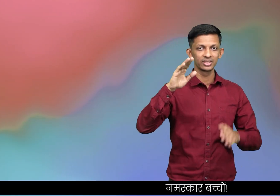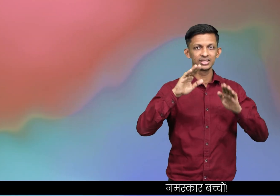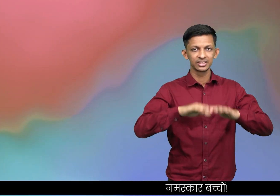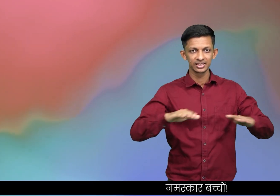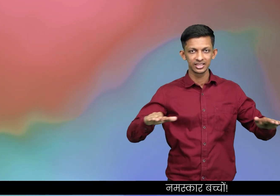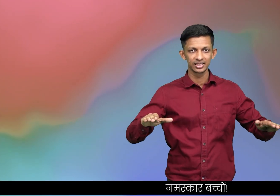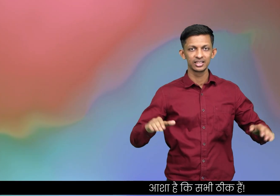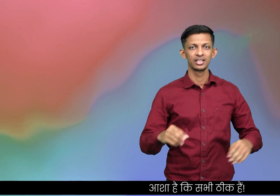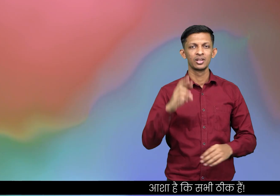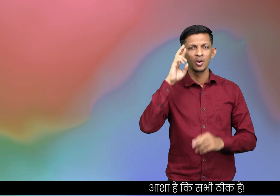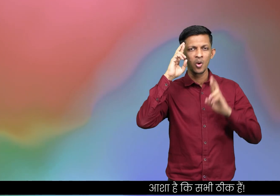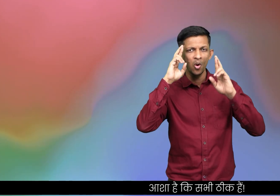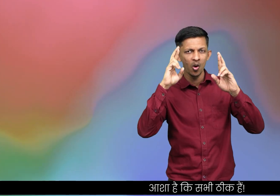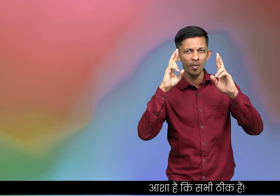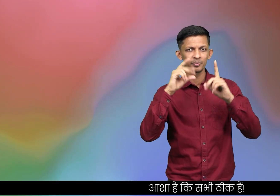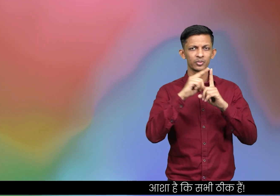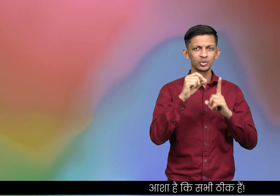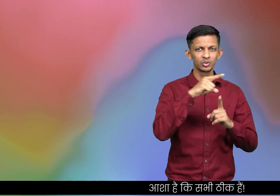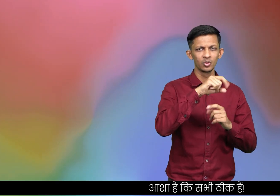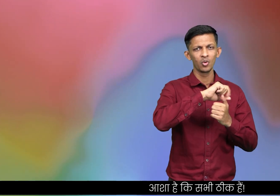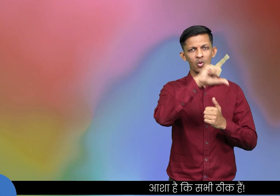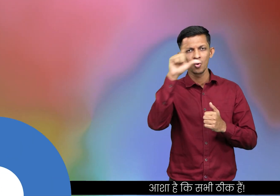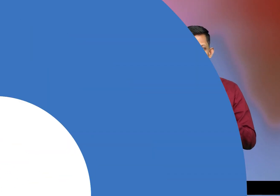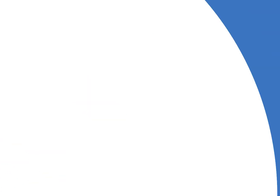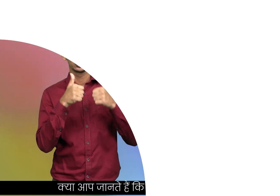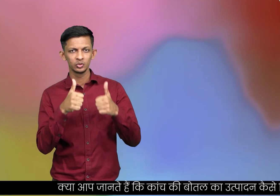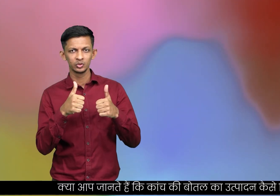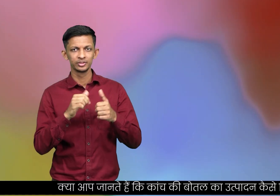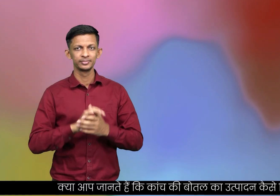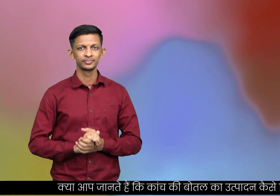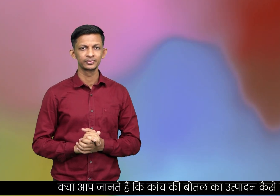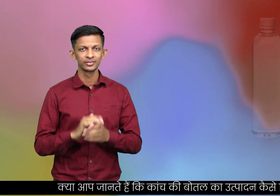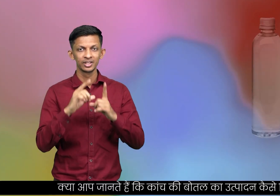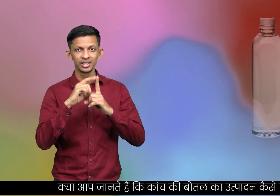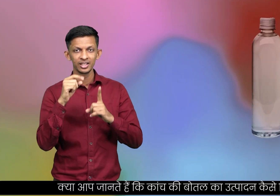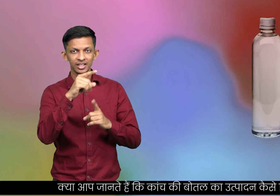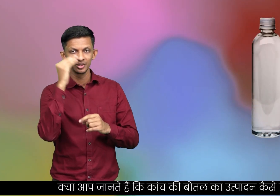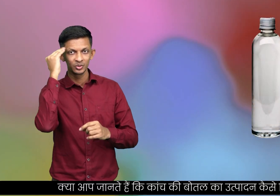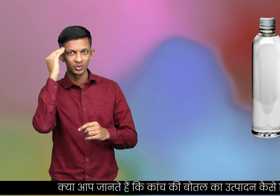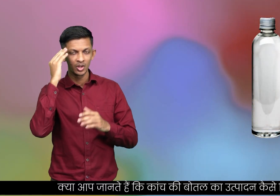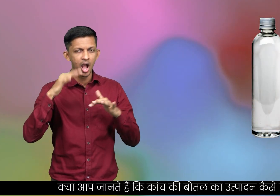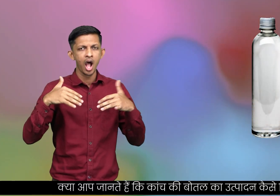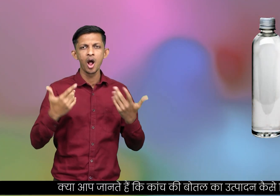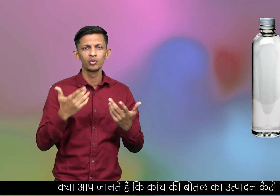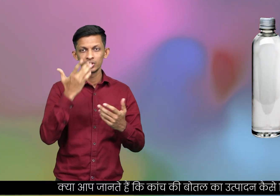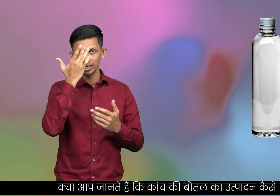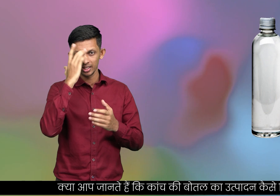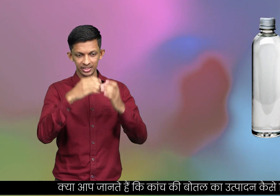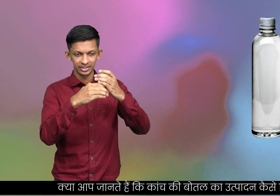बच्चों, आशा है कि सभी ठीक है। क्या आप जानते हैं कि कांच की